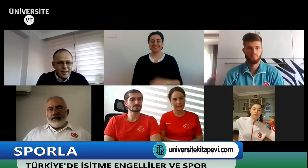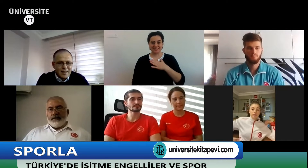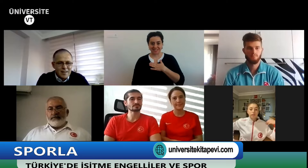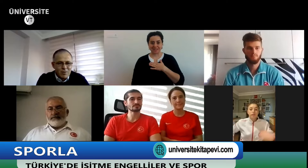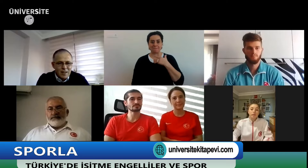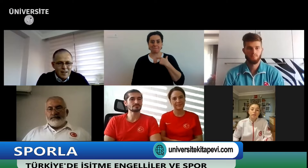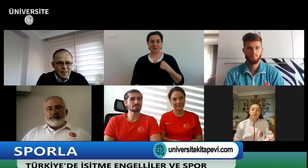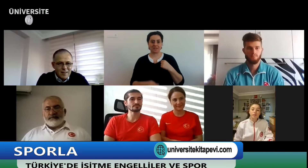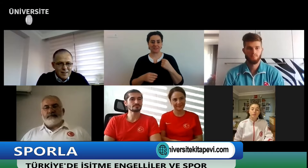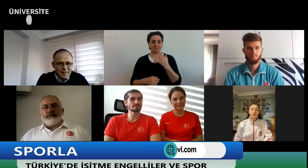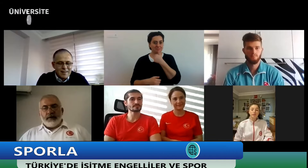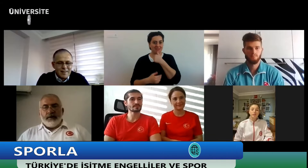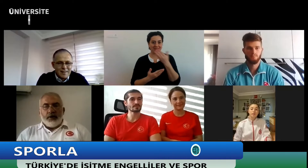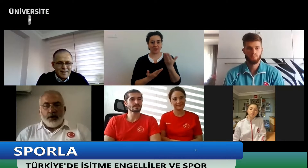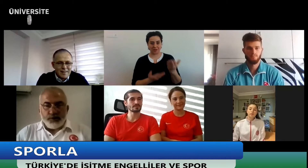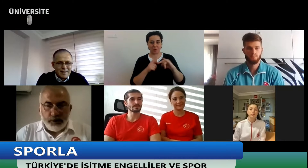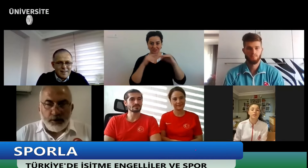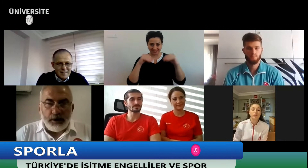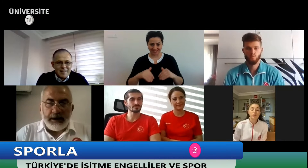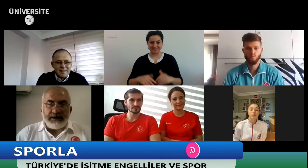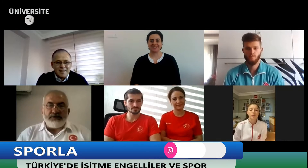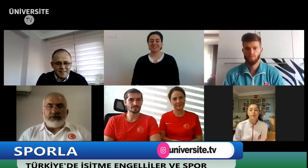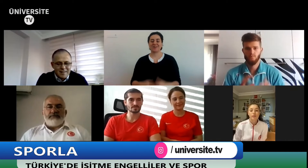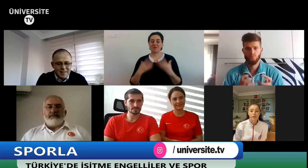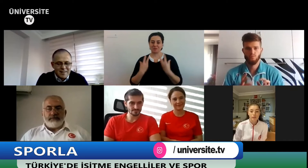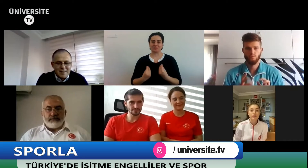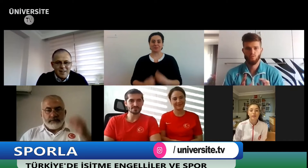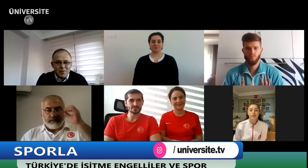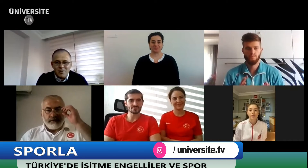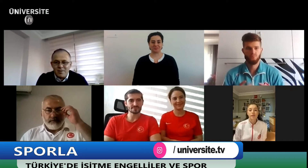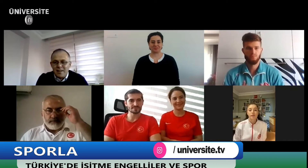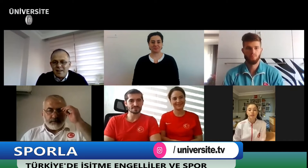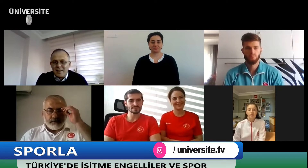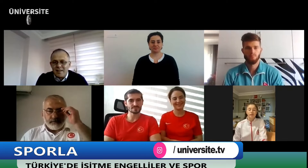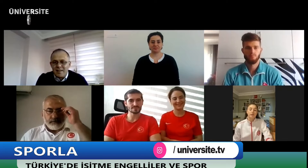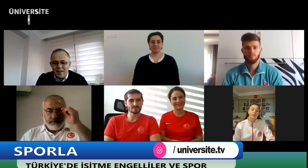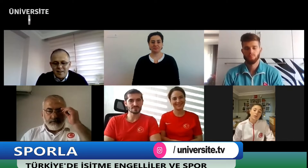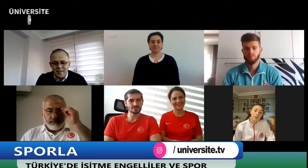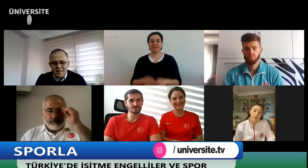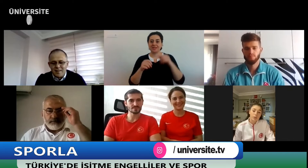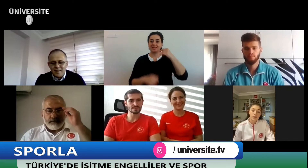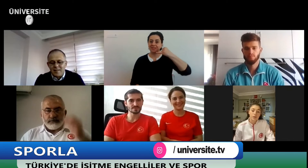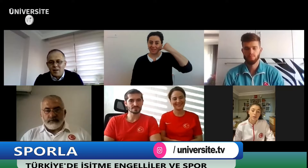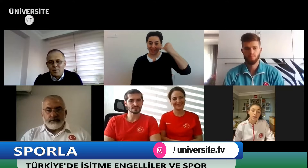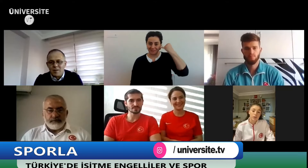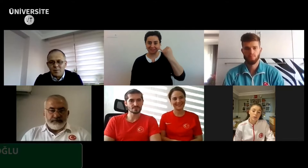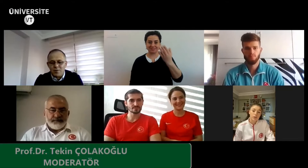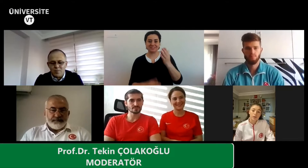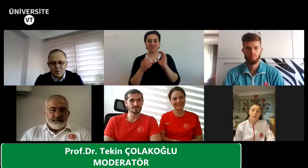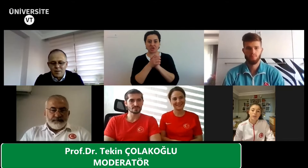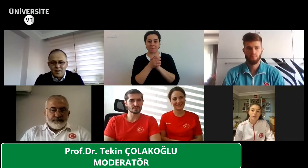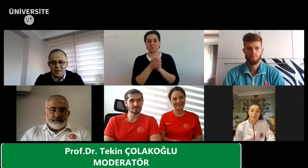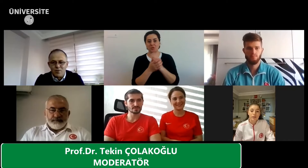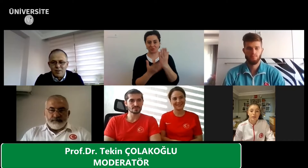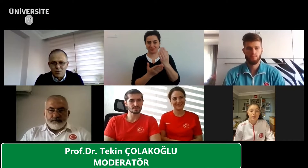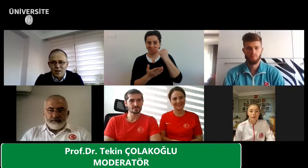Sayın Mahir Yazıcı hoş geldiniz. Hoş bulduk, kolay gelsin hocam. Sağ olun. Yasin, şampiyon